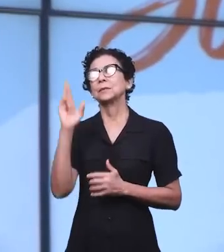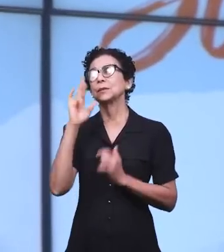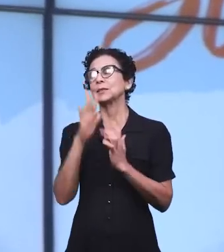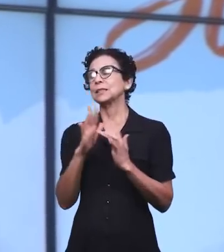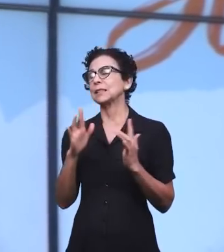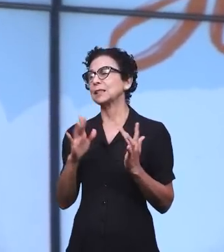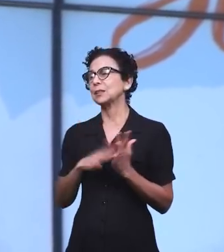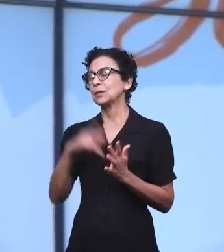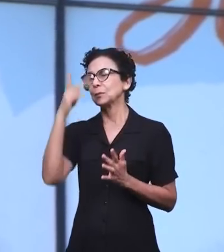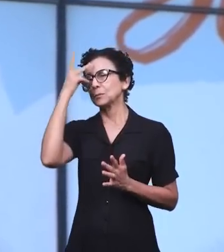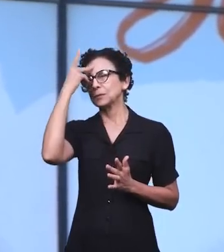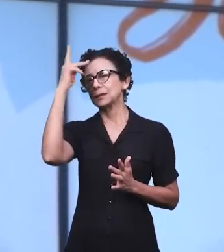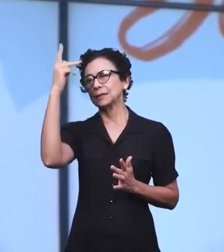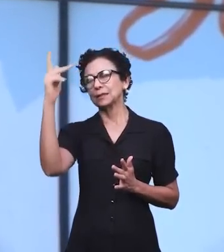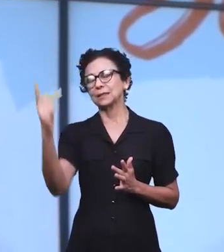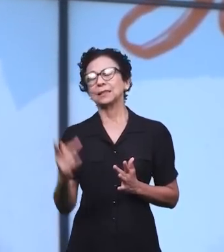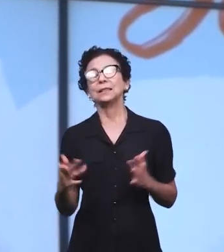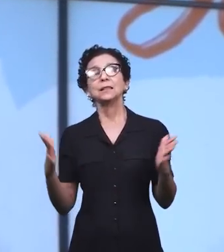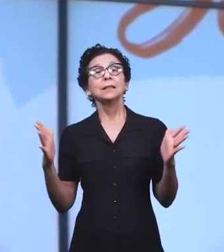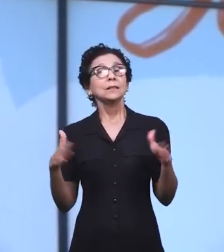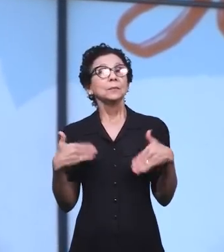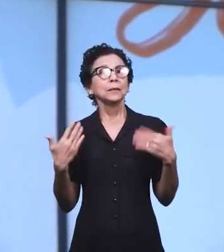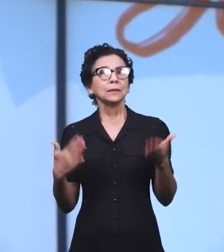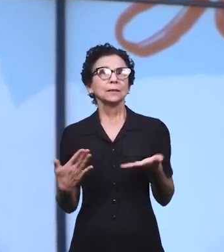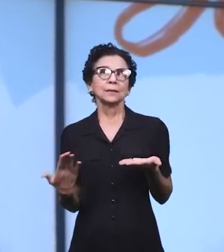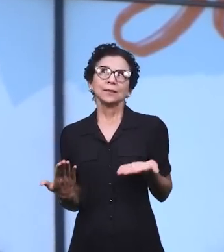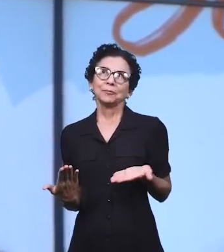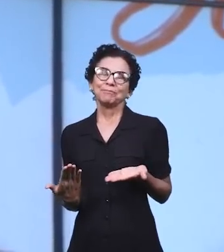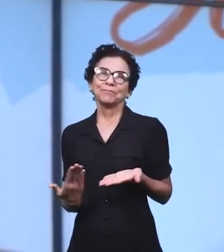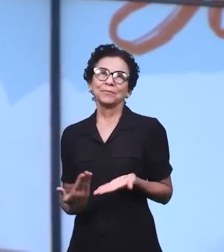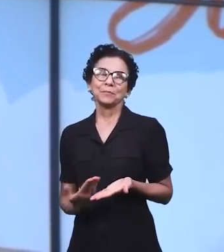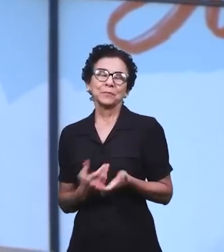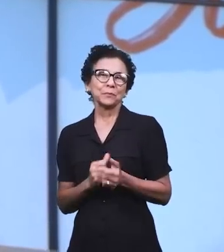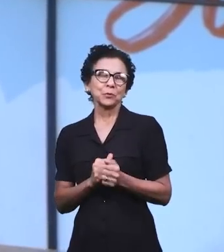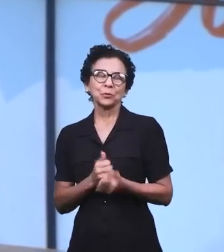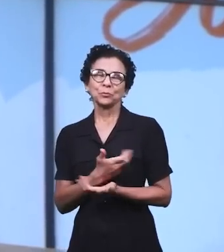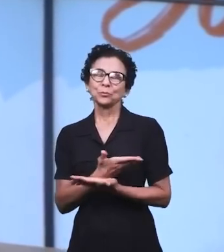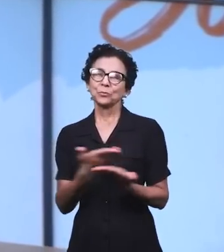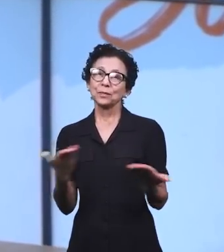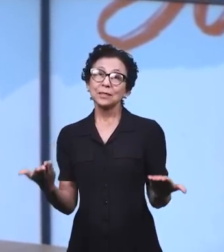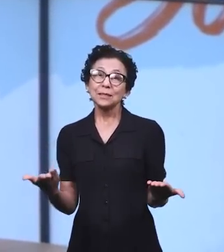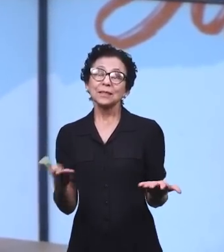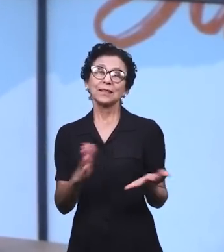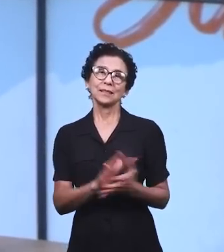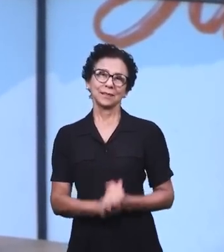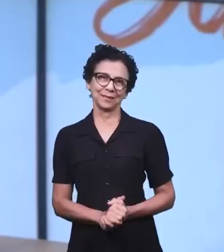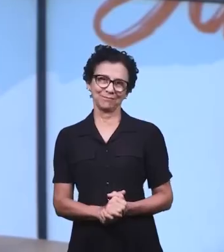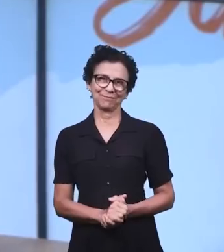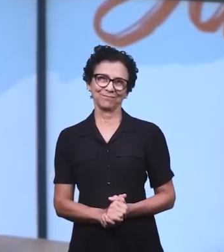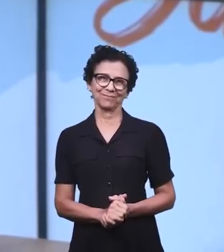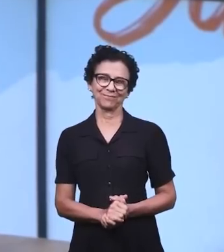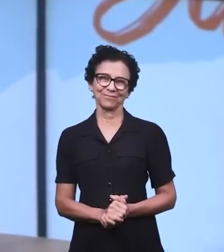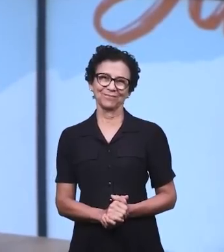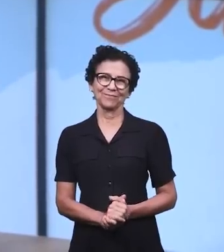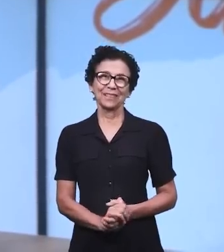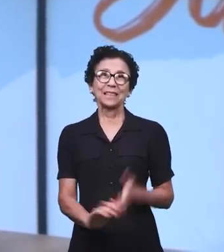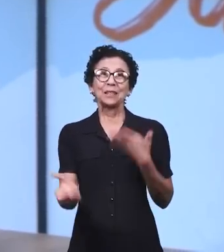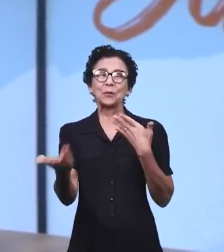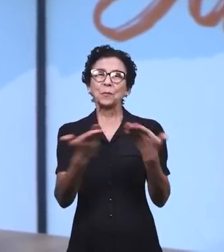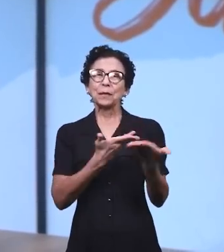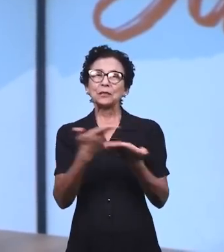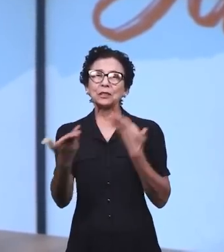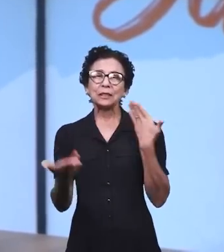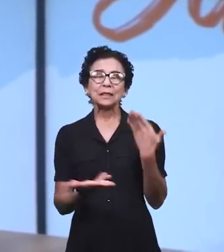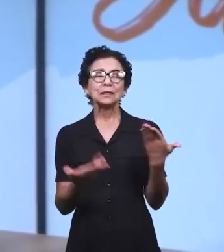Priscila. Paz do Senhor, irmãos. Que alegria estarmos aqui com vocês e agora compartilhando mais um pouquinho,